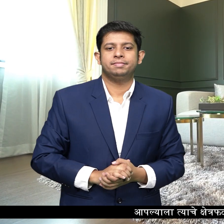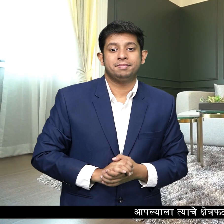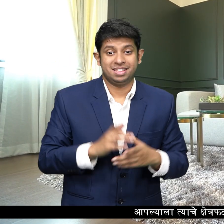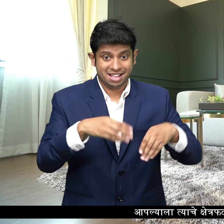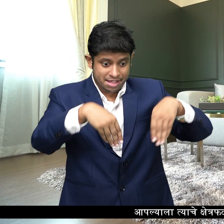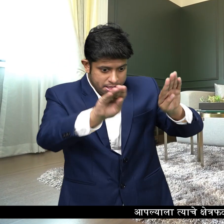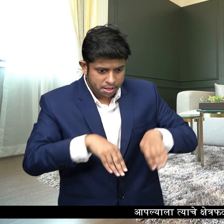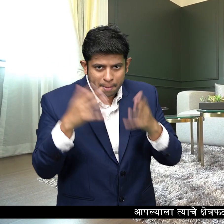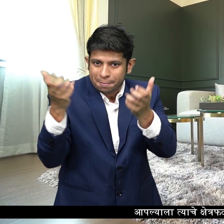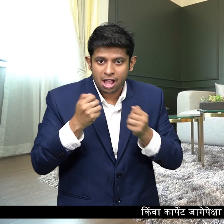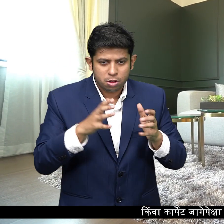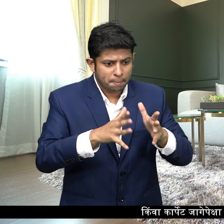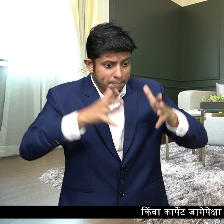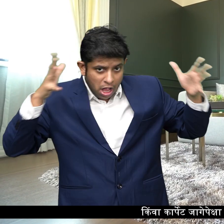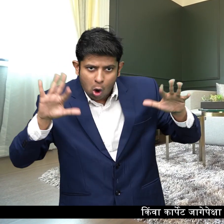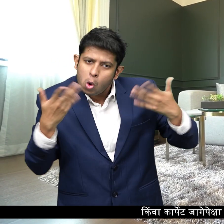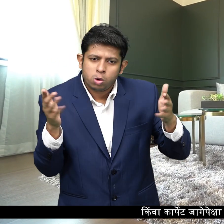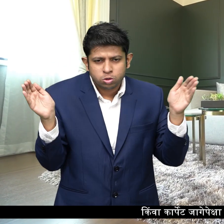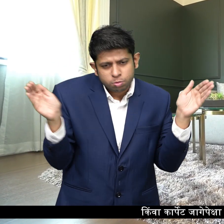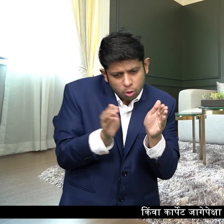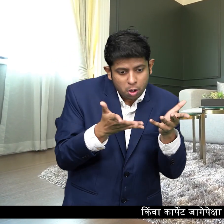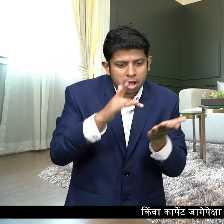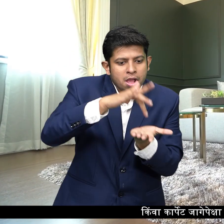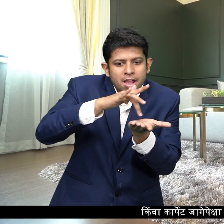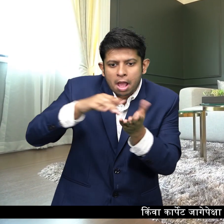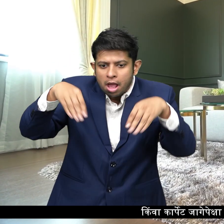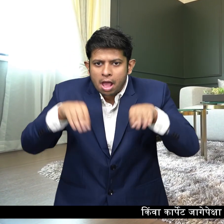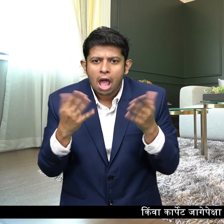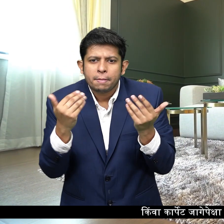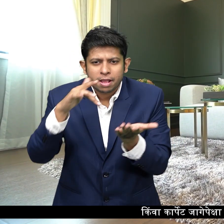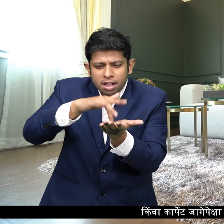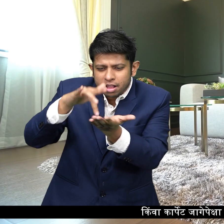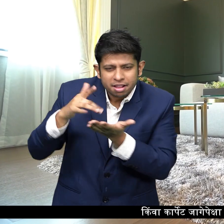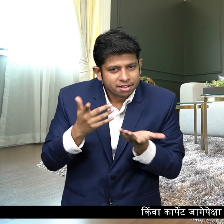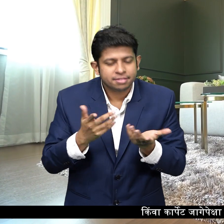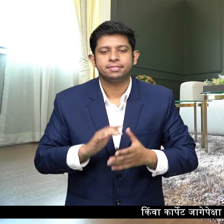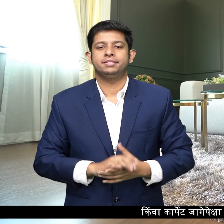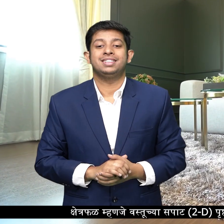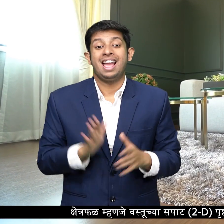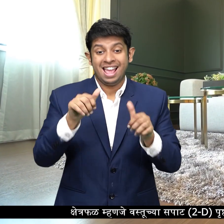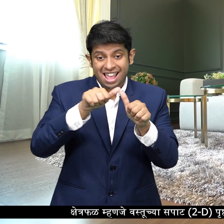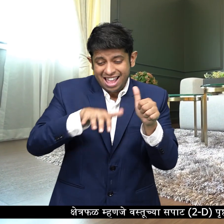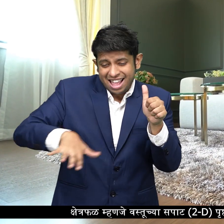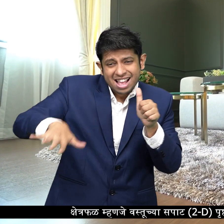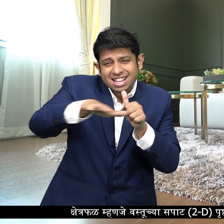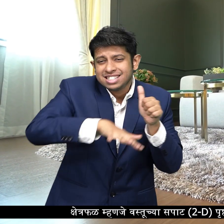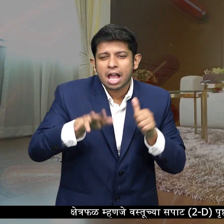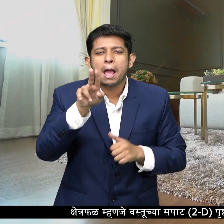असणे आवश्यक आहे, किंवा कार्पेट जागेपेक्षा मोठे असेल की लहान असेल. क्षेत्रफळ म्हणजे